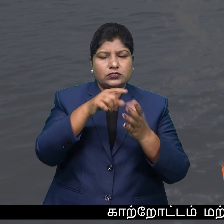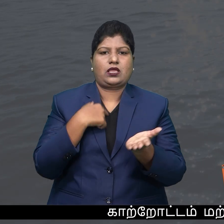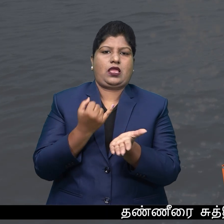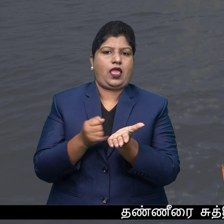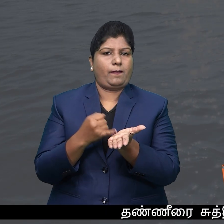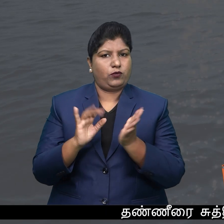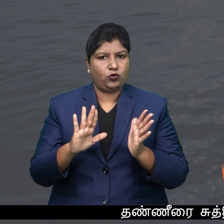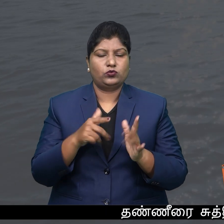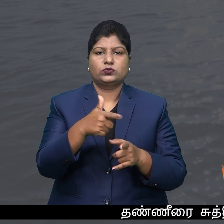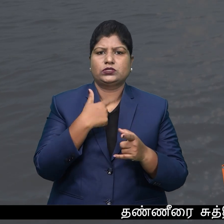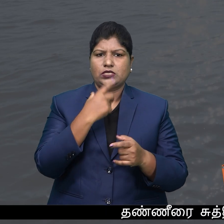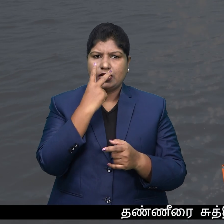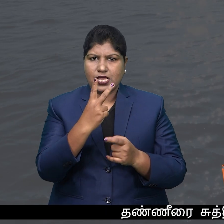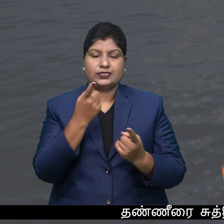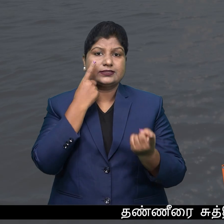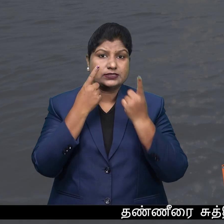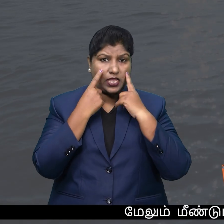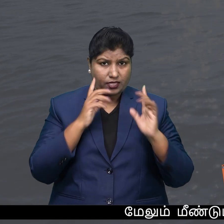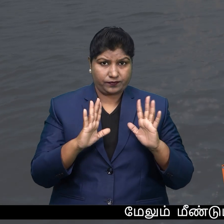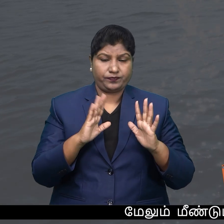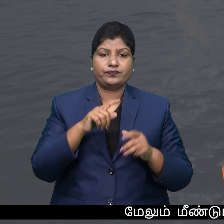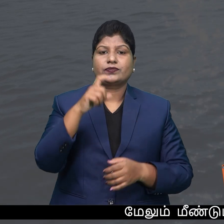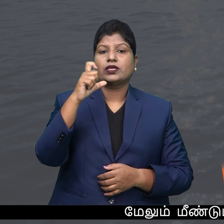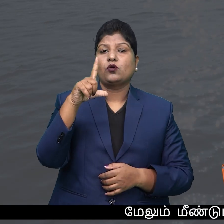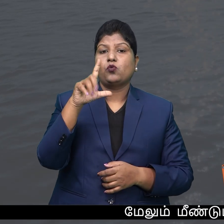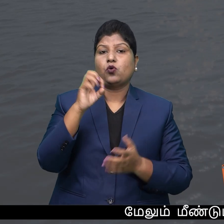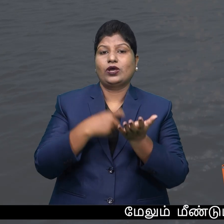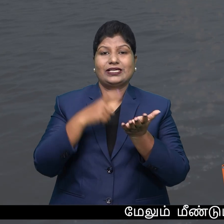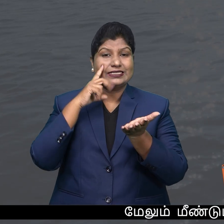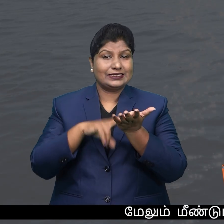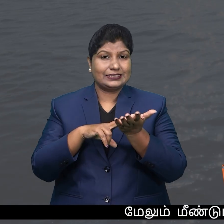மூலம் தண்ணீரை சுத்திகரிக்க வேண்டும், மேலும் மீண்டும் பயன்படுத்தலாம்.